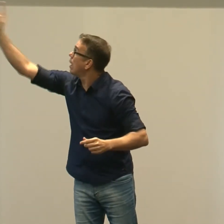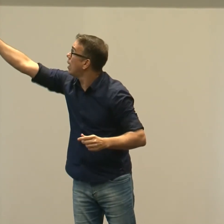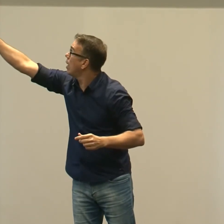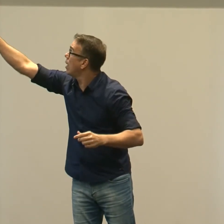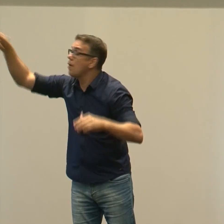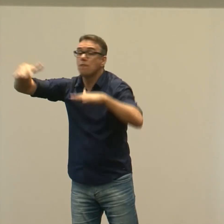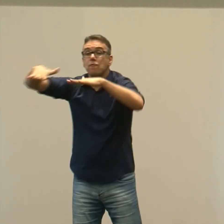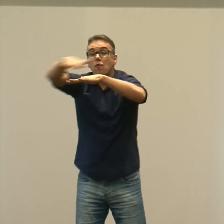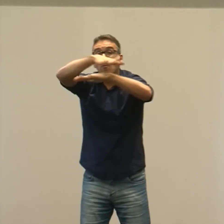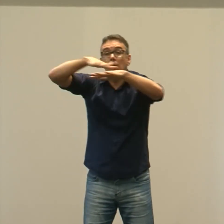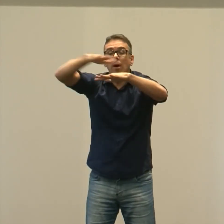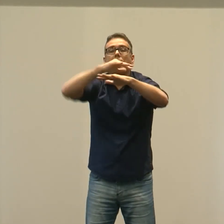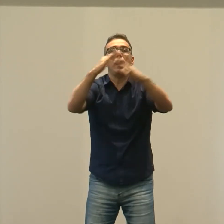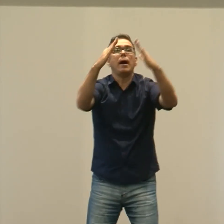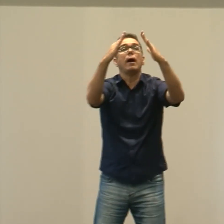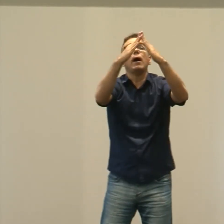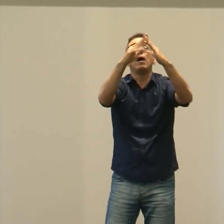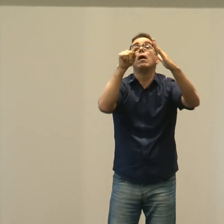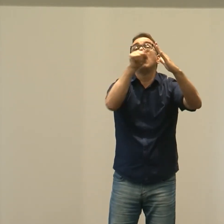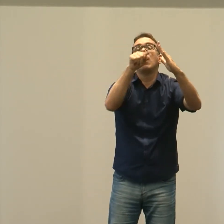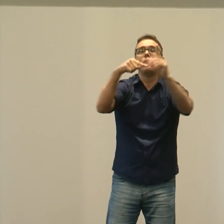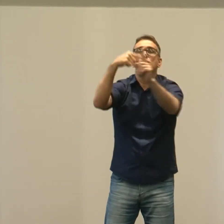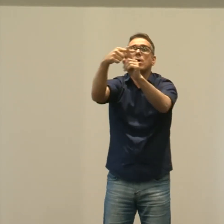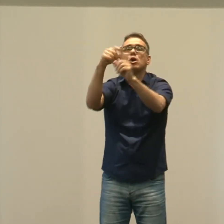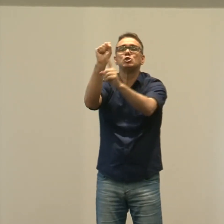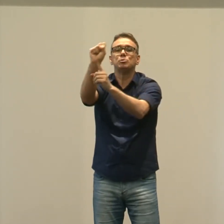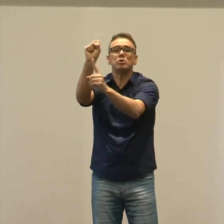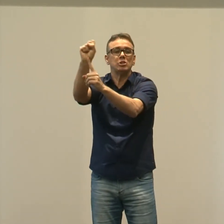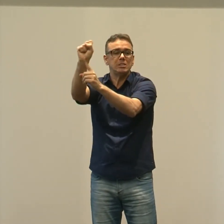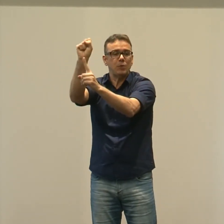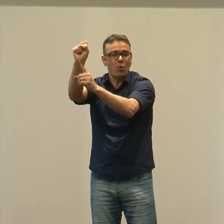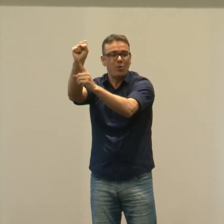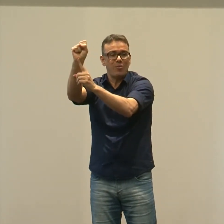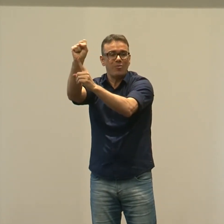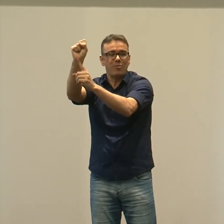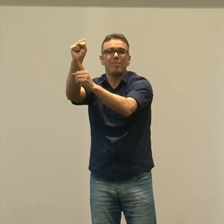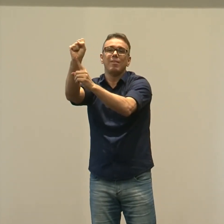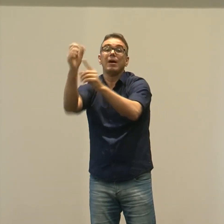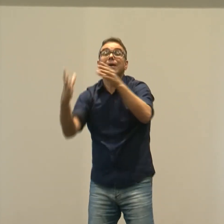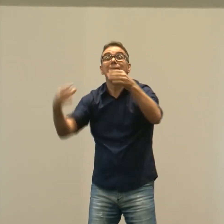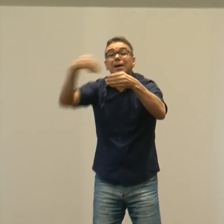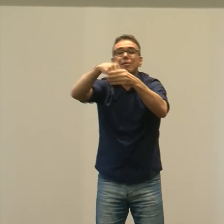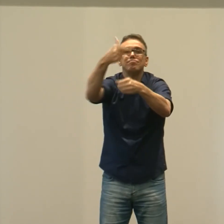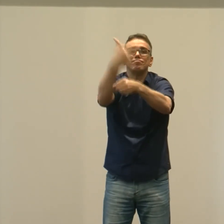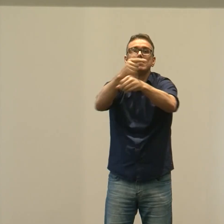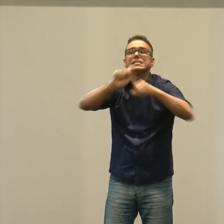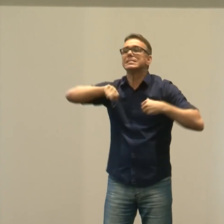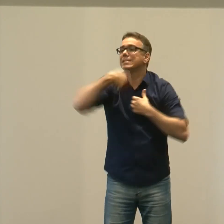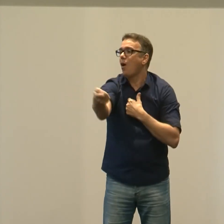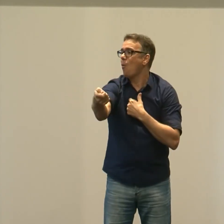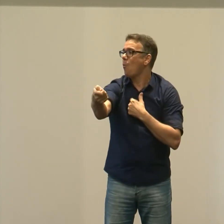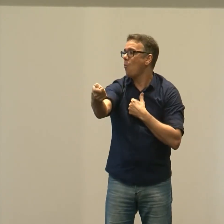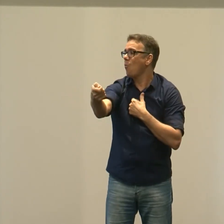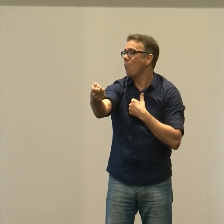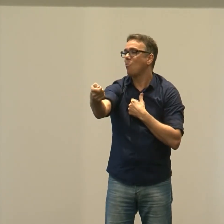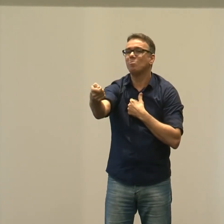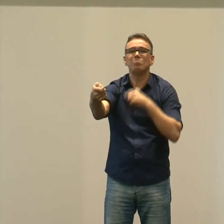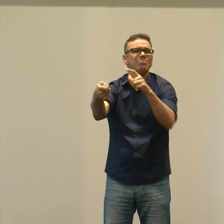são os traços fonológicos. E também os traços formais, que tratam das formas. E isso tudo está dentro